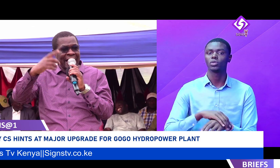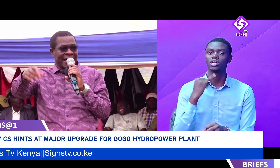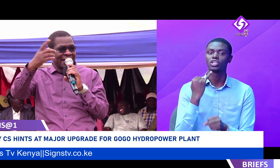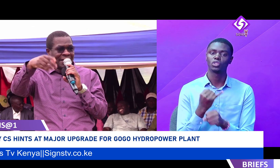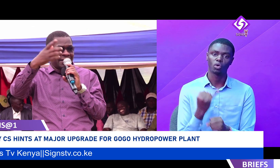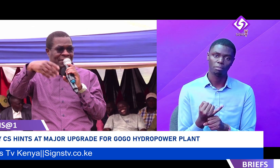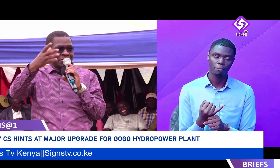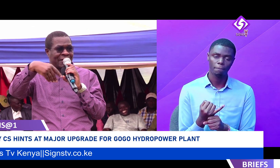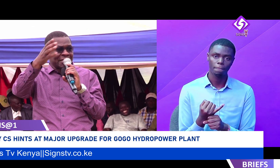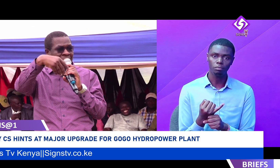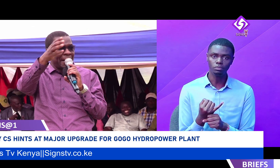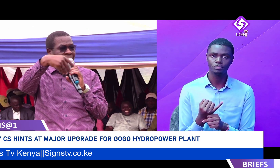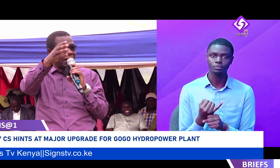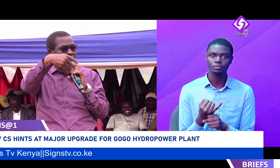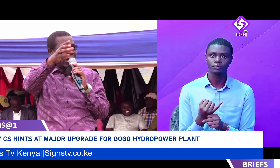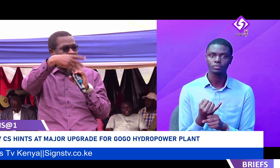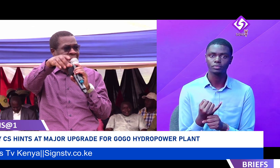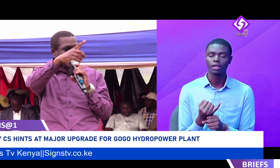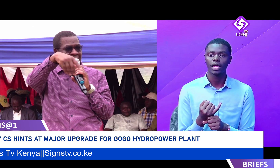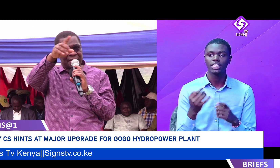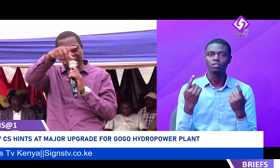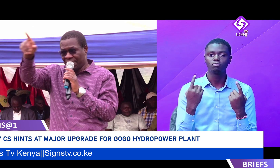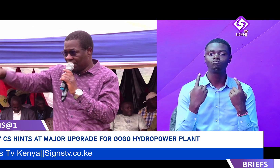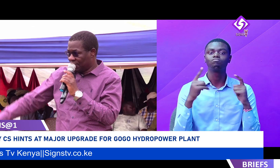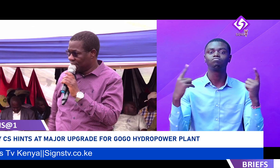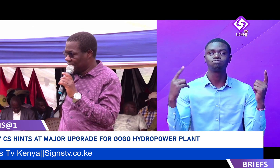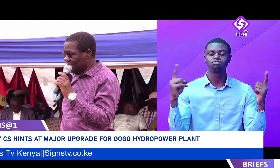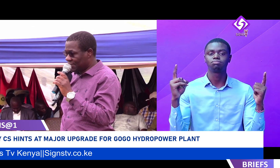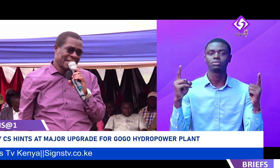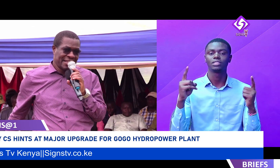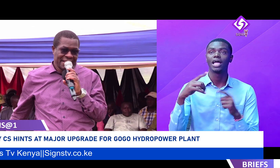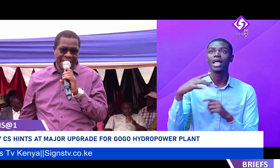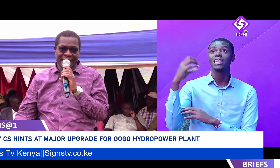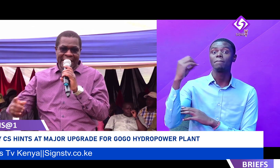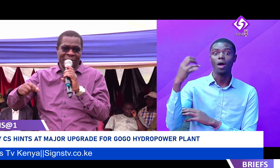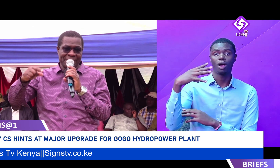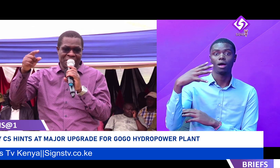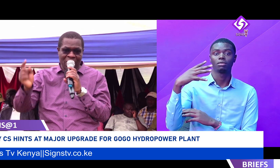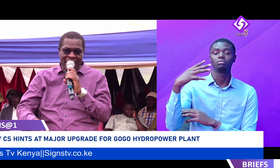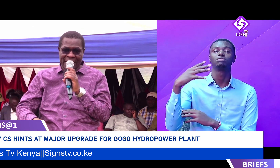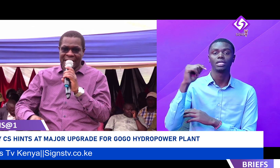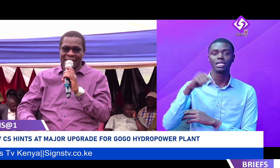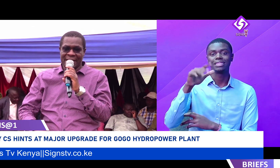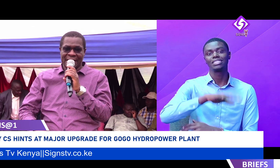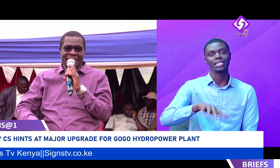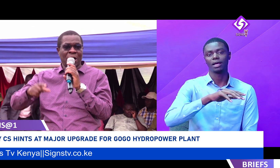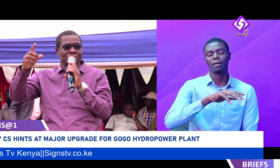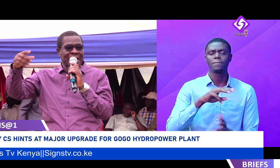itasaidia kusawazisha mambo ya nguvu ya umeme katika hii eneo. Hii eneo ya Migori na South Nyanza